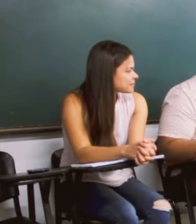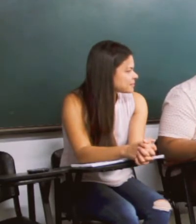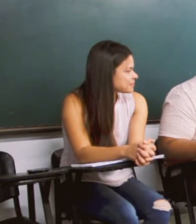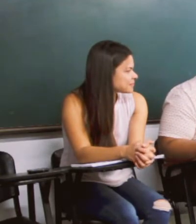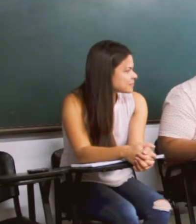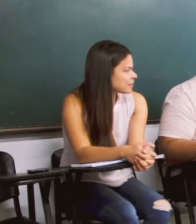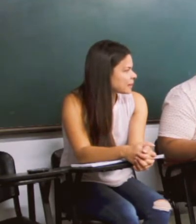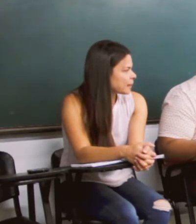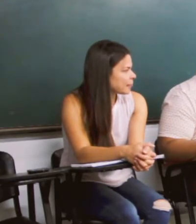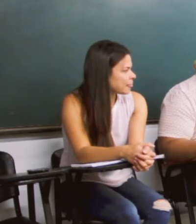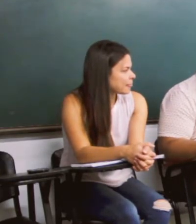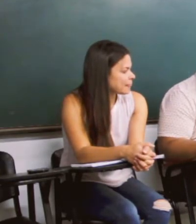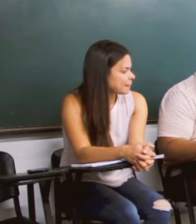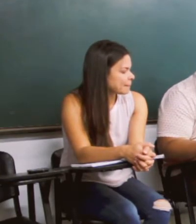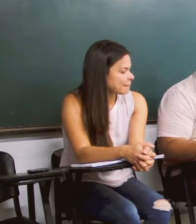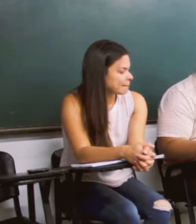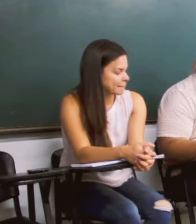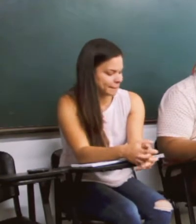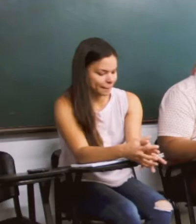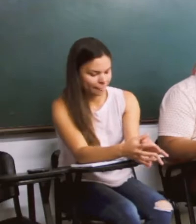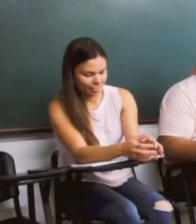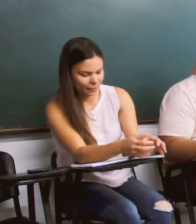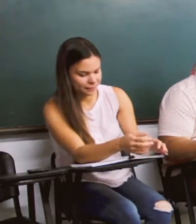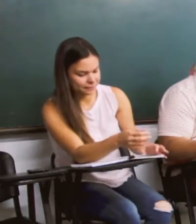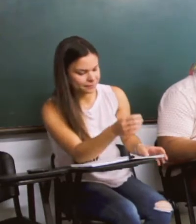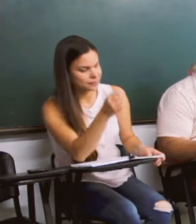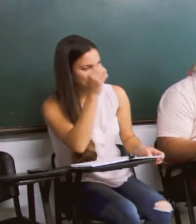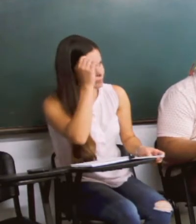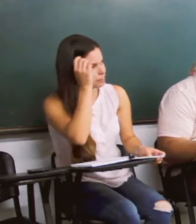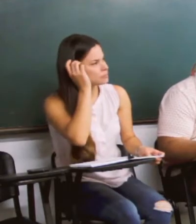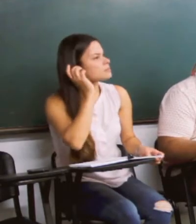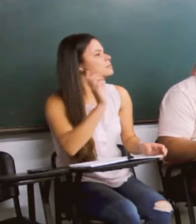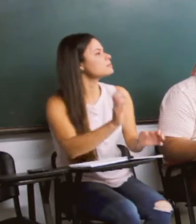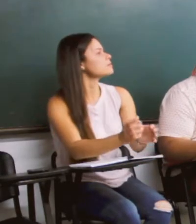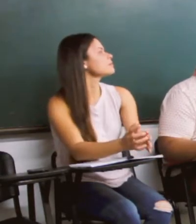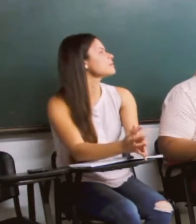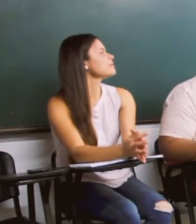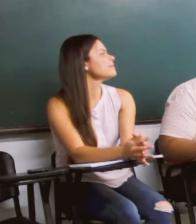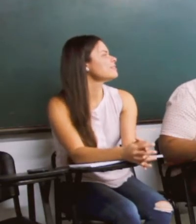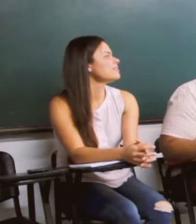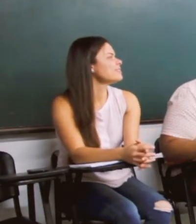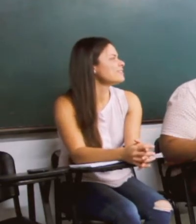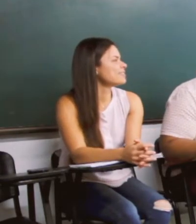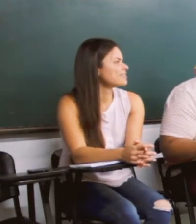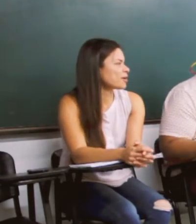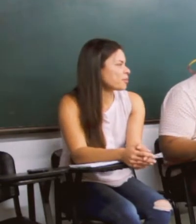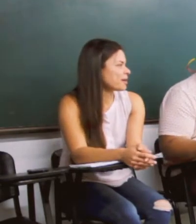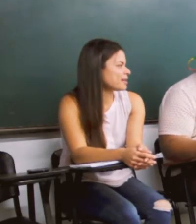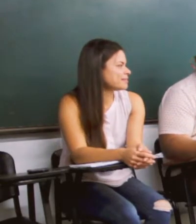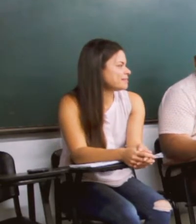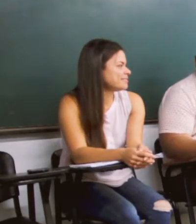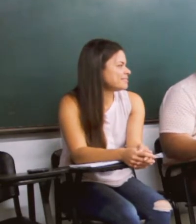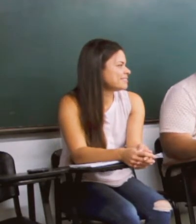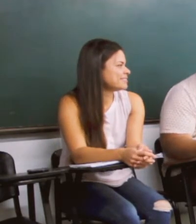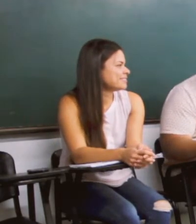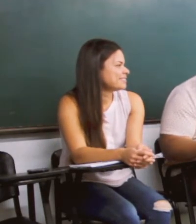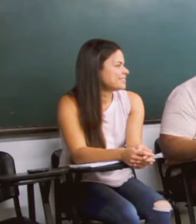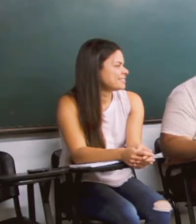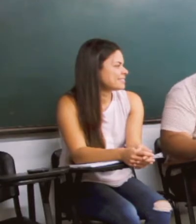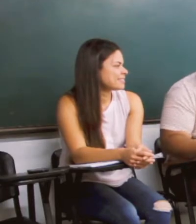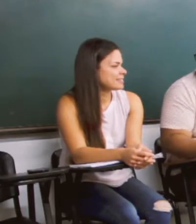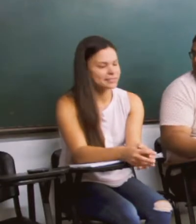Directora, bienvenida. Bienvenida. Vamos a parar desaparecidos. No lo